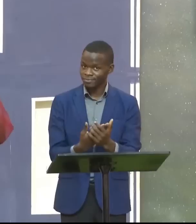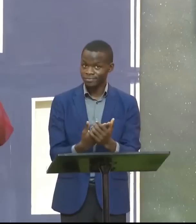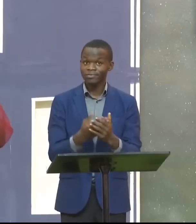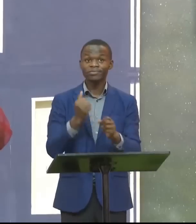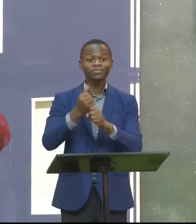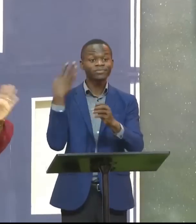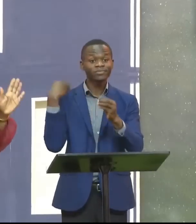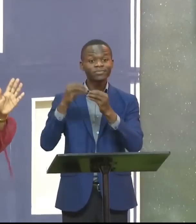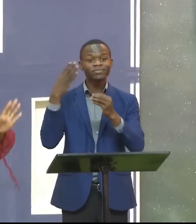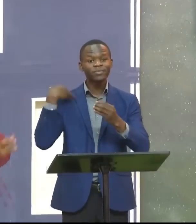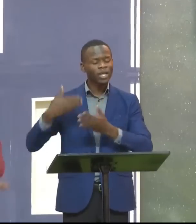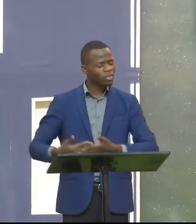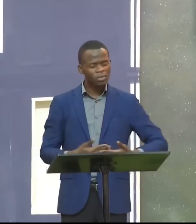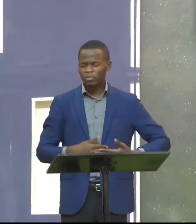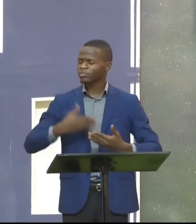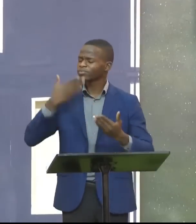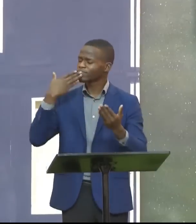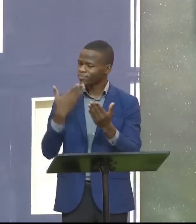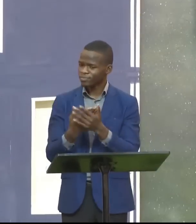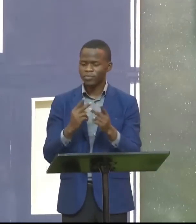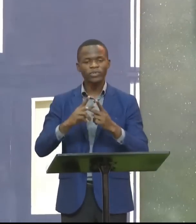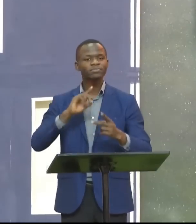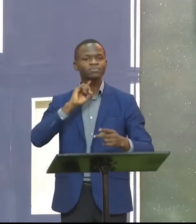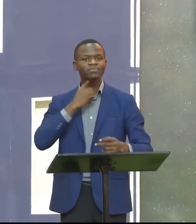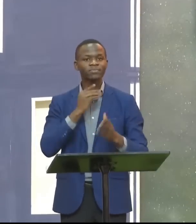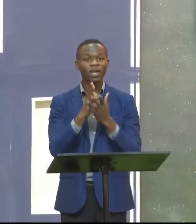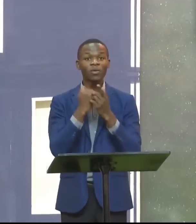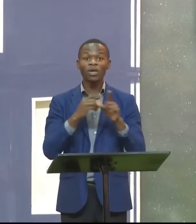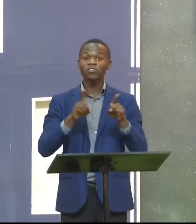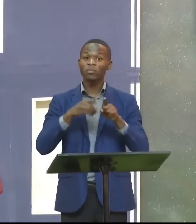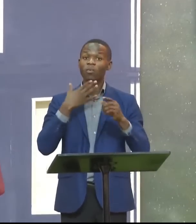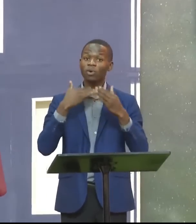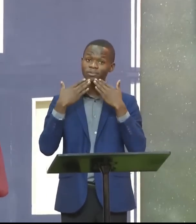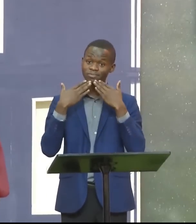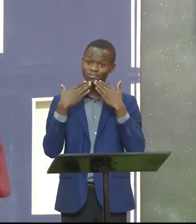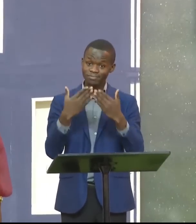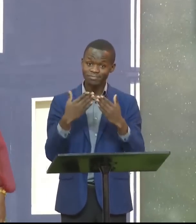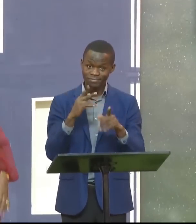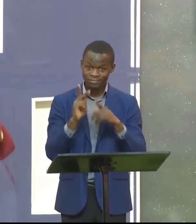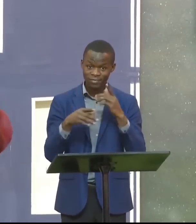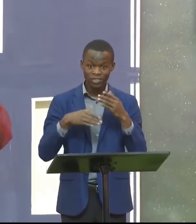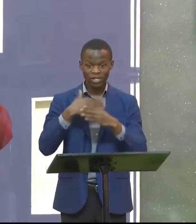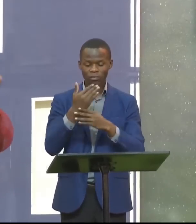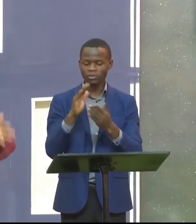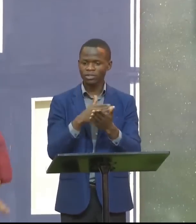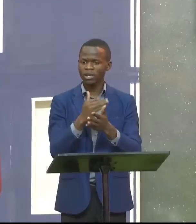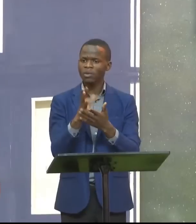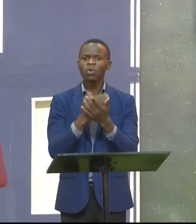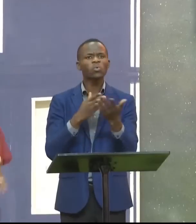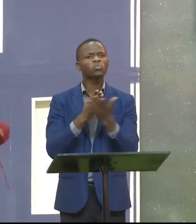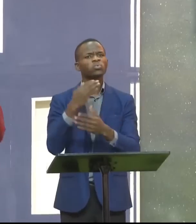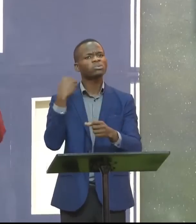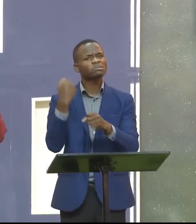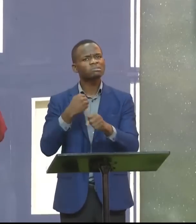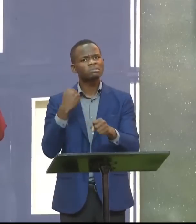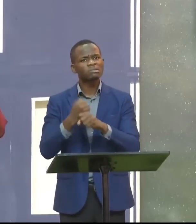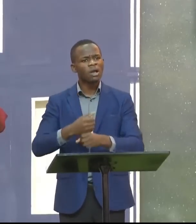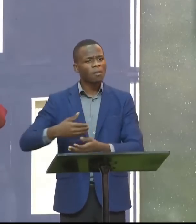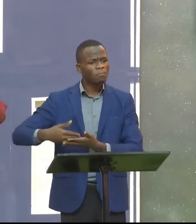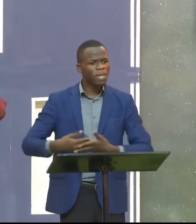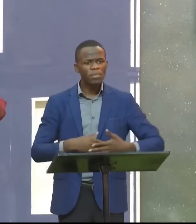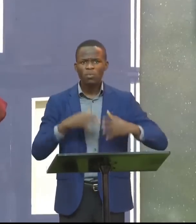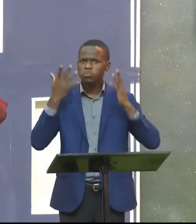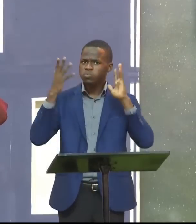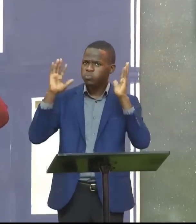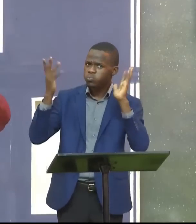aboluganda omwana anyuma njagala n'okubebaza nyimbe munkoledde zi baby shower mumpadde ebirabo